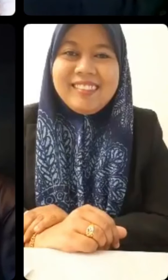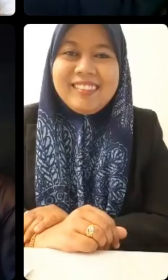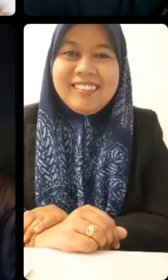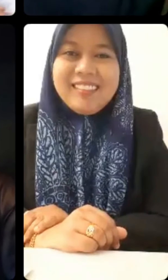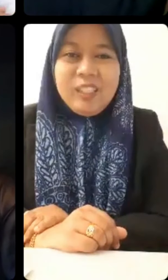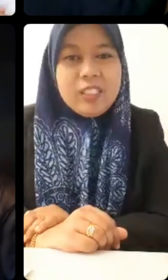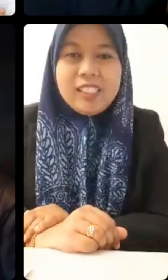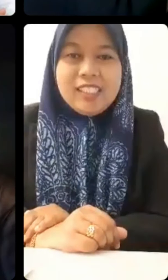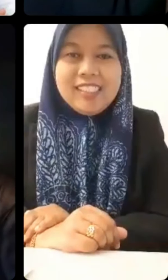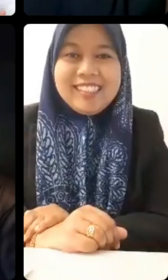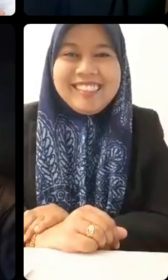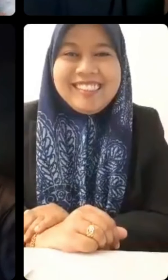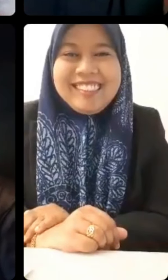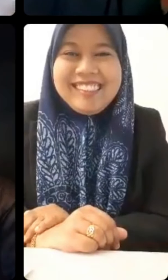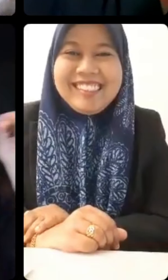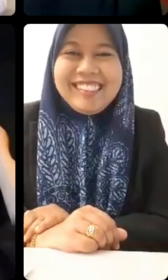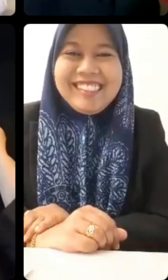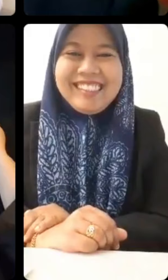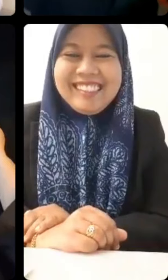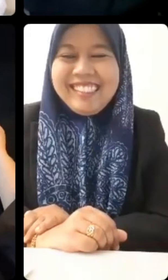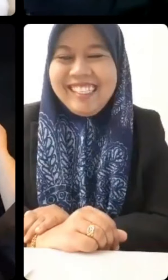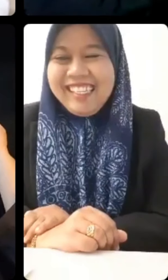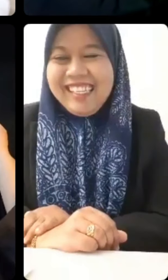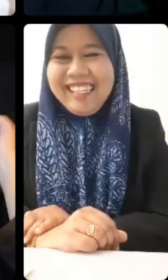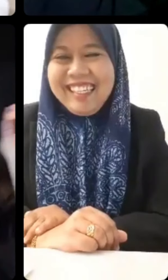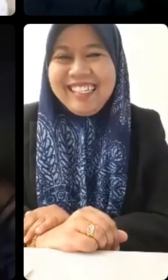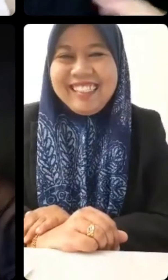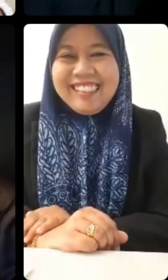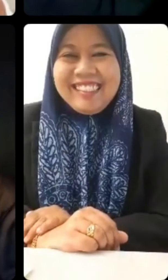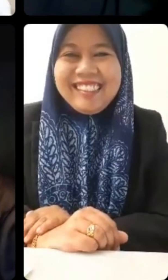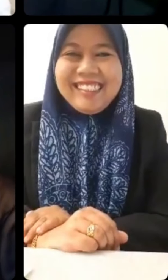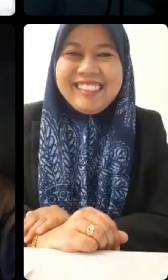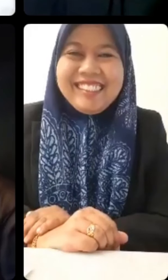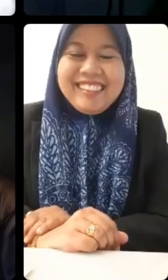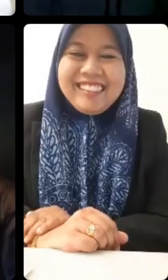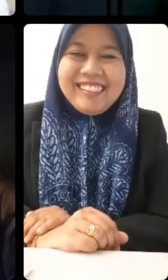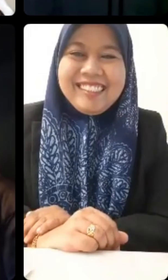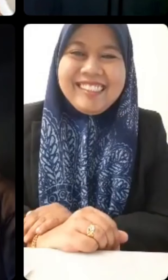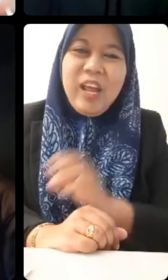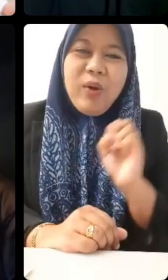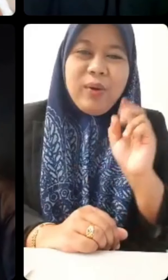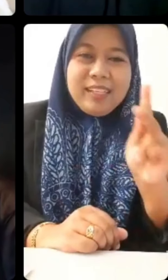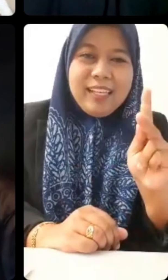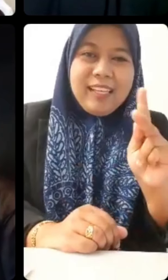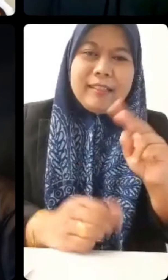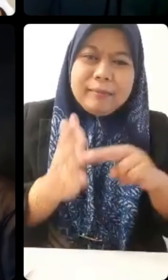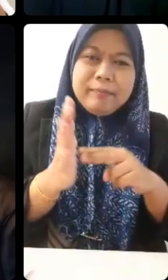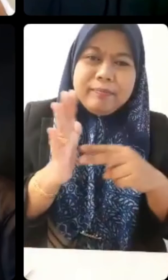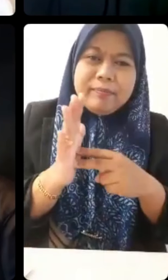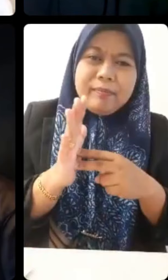Okey, itu sahaja ke dari tujuh? Okey, baiklah, kiranya ramai individu